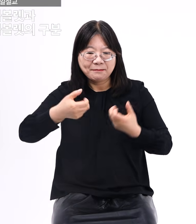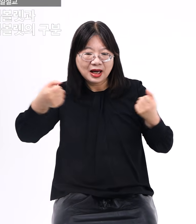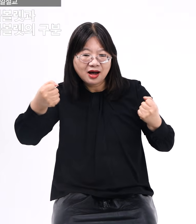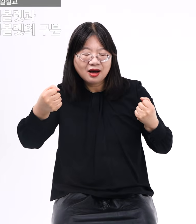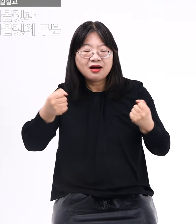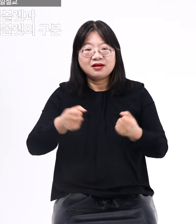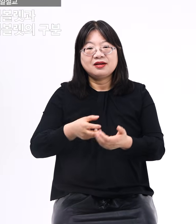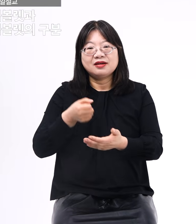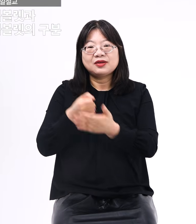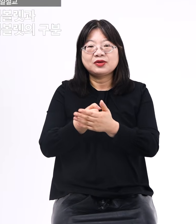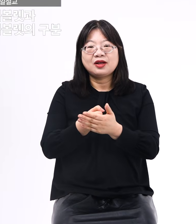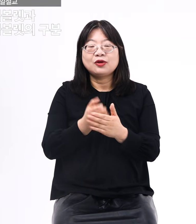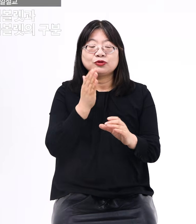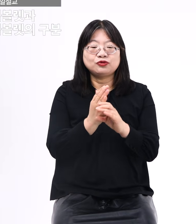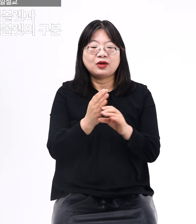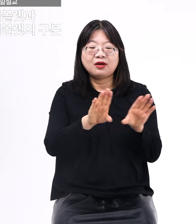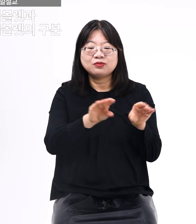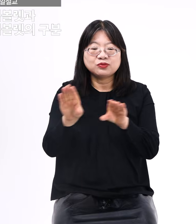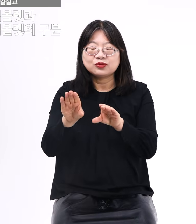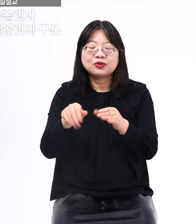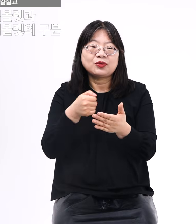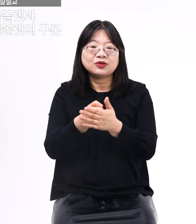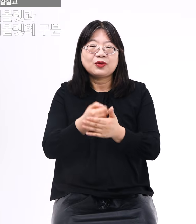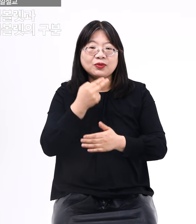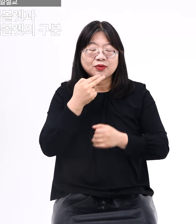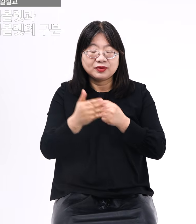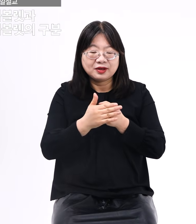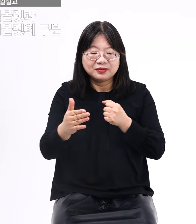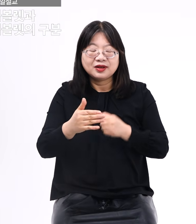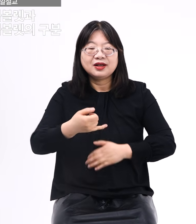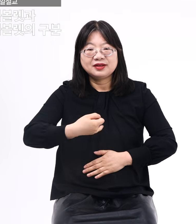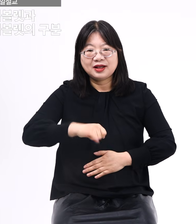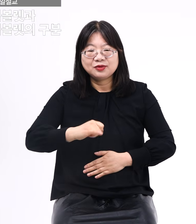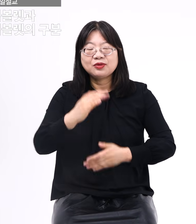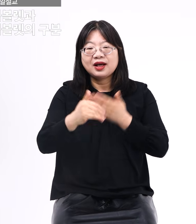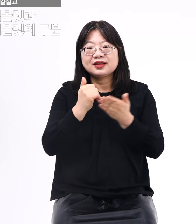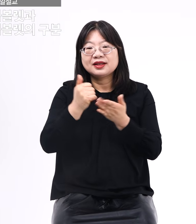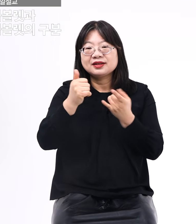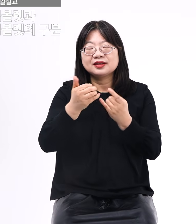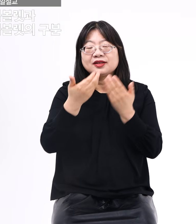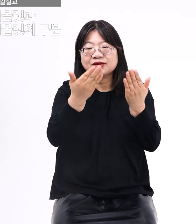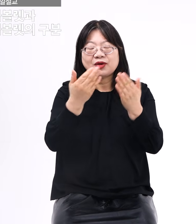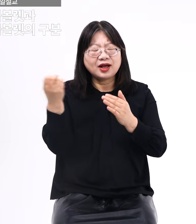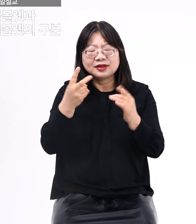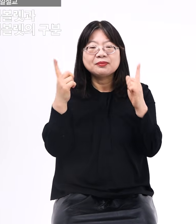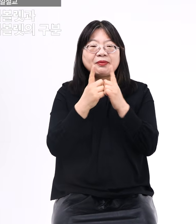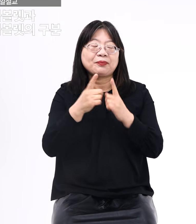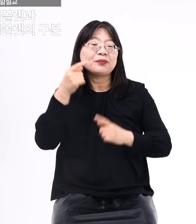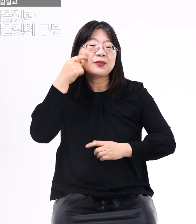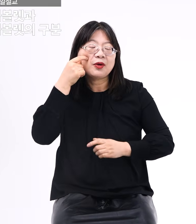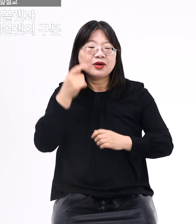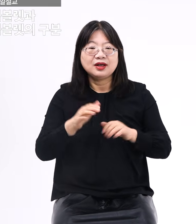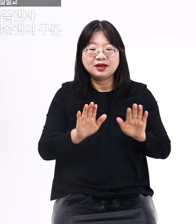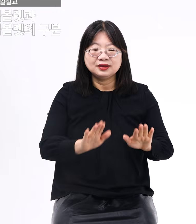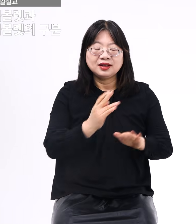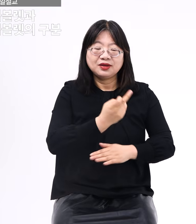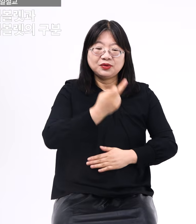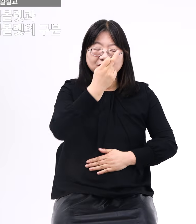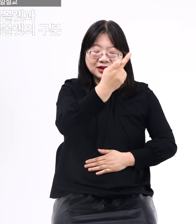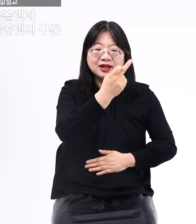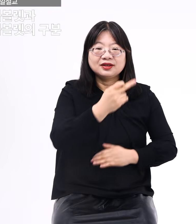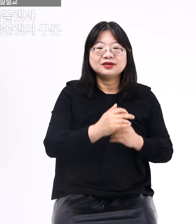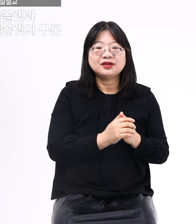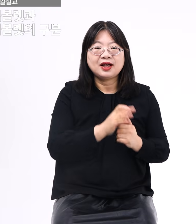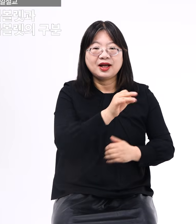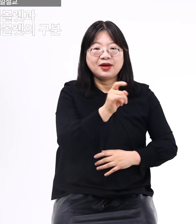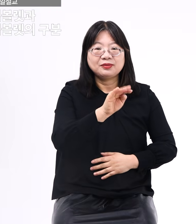그렇게 사실상 잃어버린 겁니다. 그런데 이제 맏형격이라고 에브라임 지파가 올라와서